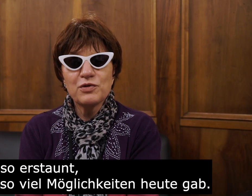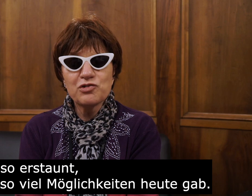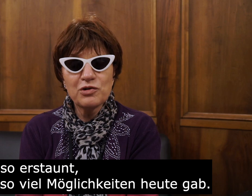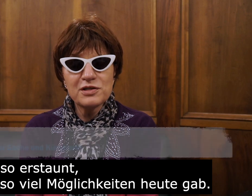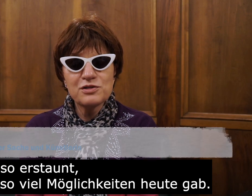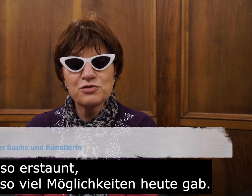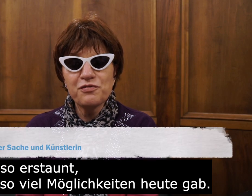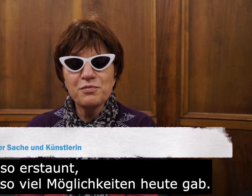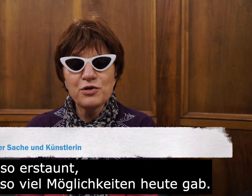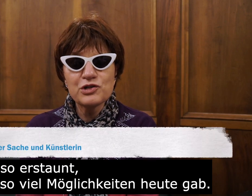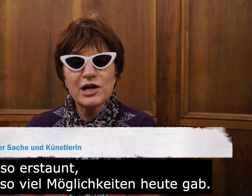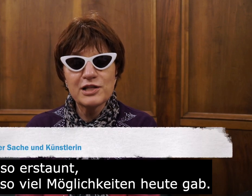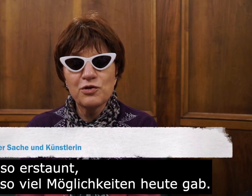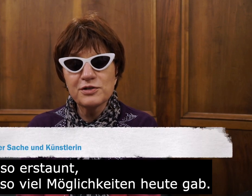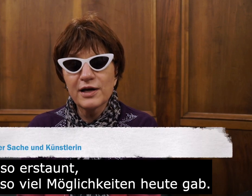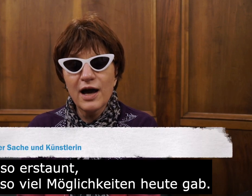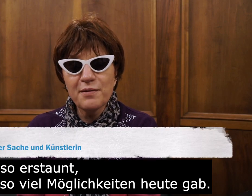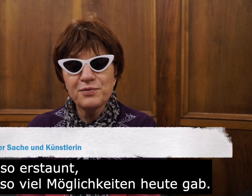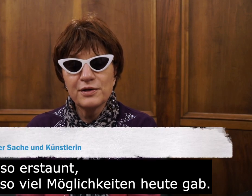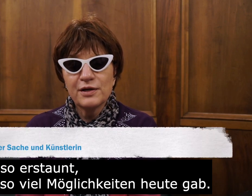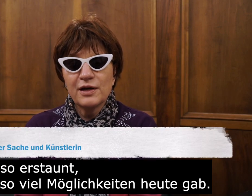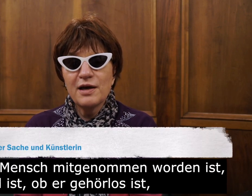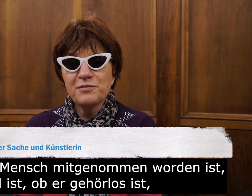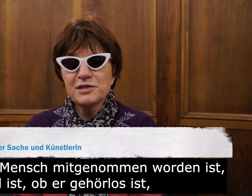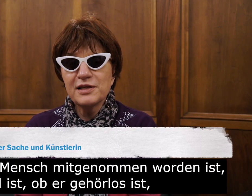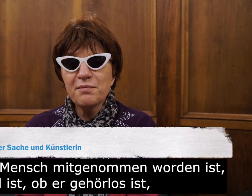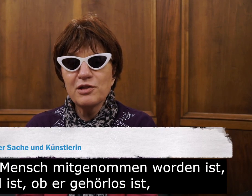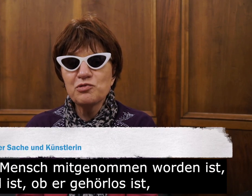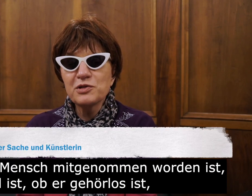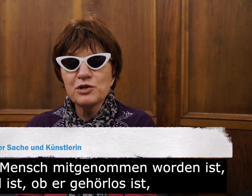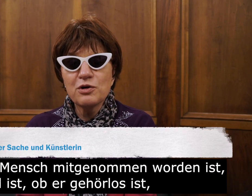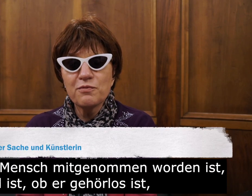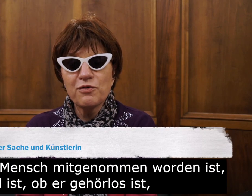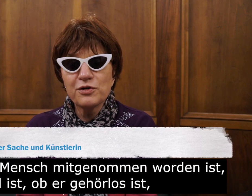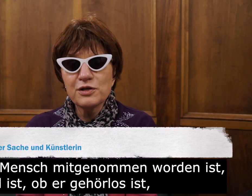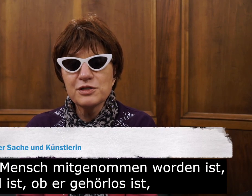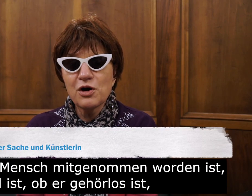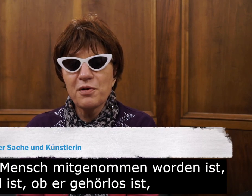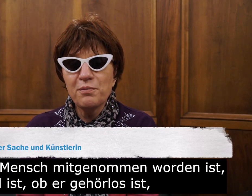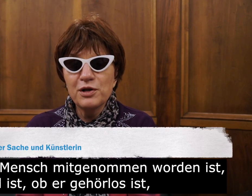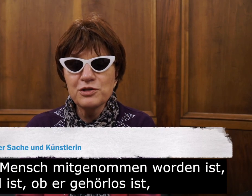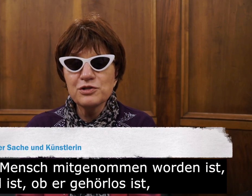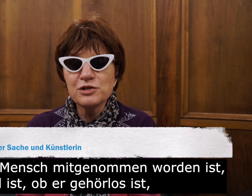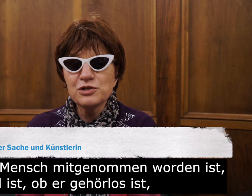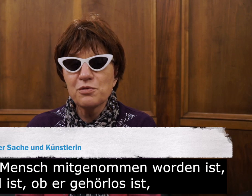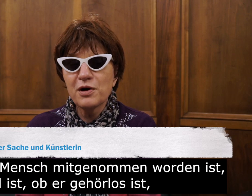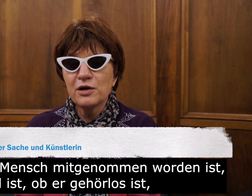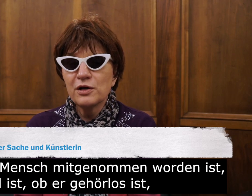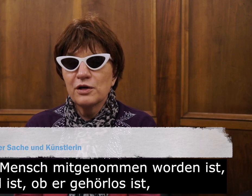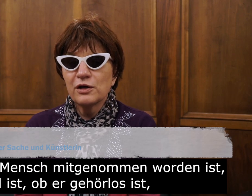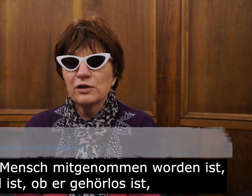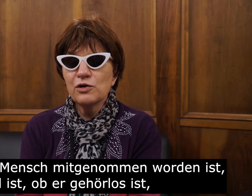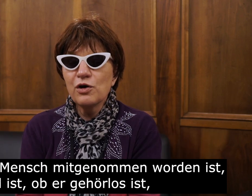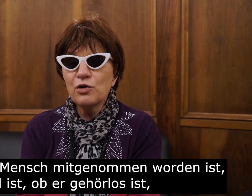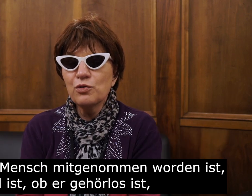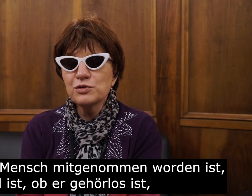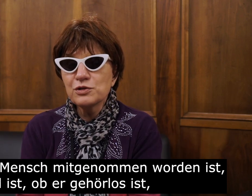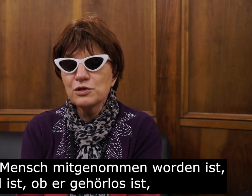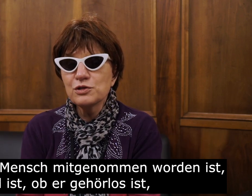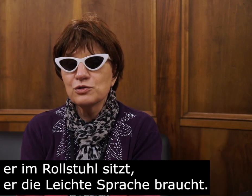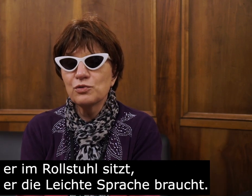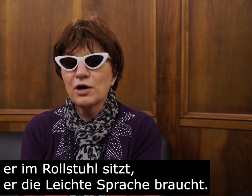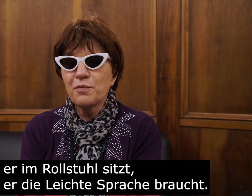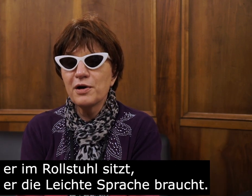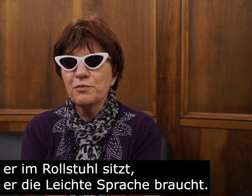Ich war so erstaunt, dass es so viele Möglichkeiten heute gab, dass jeder Mensch mitgenommen worden ist, ob er blind ist, ob er